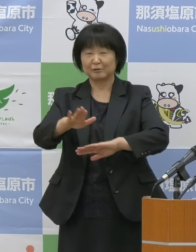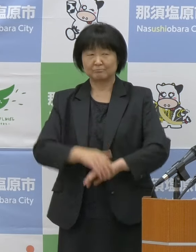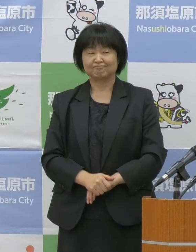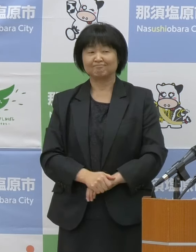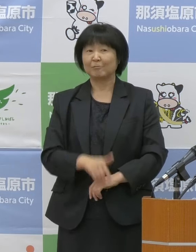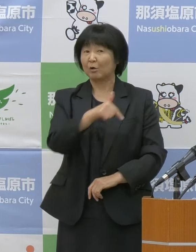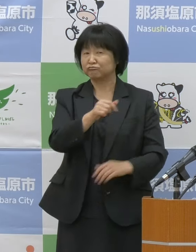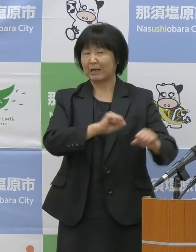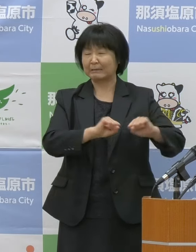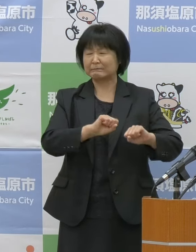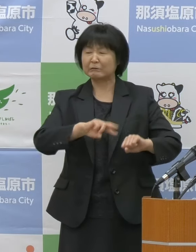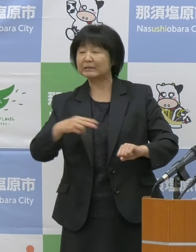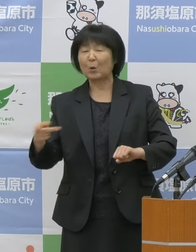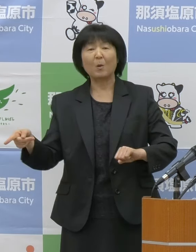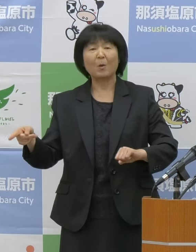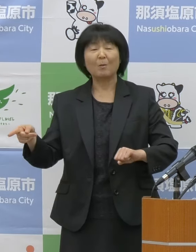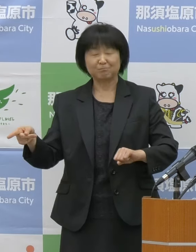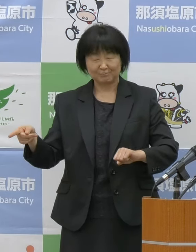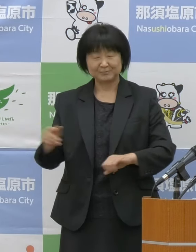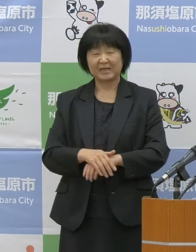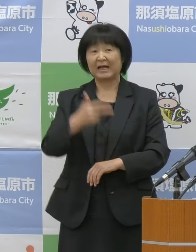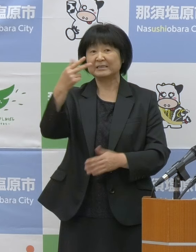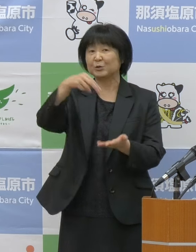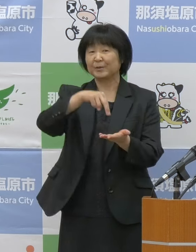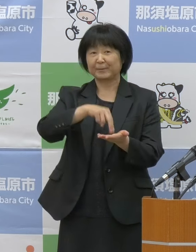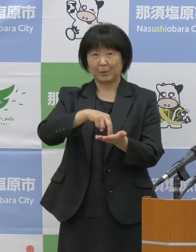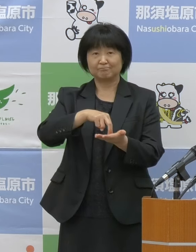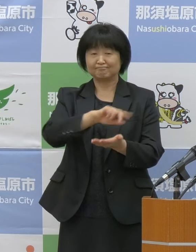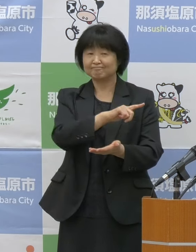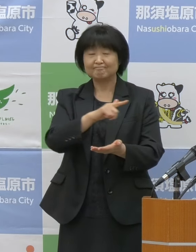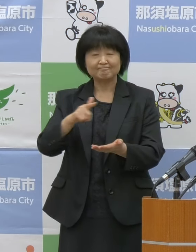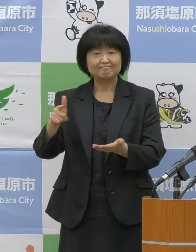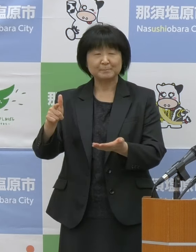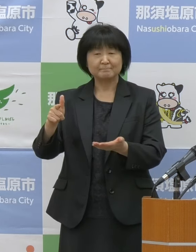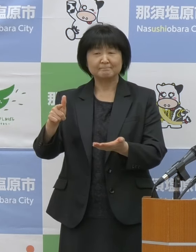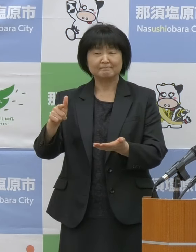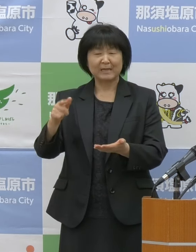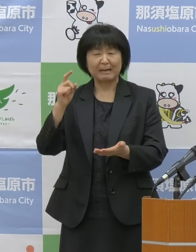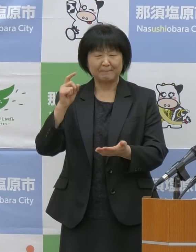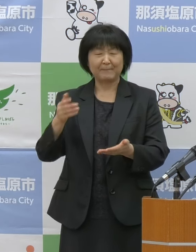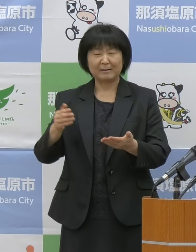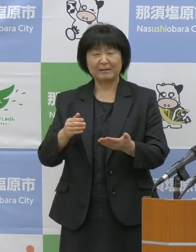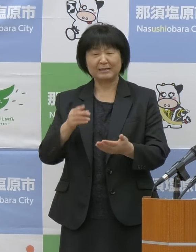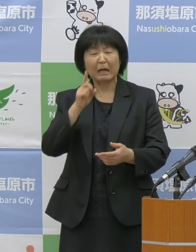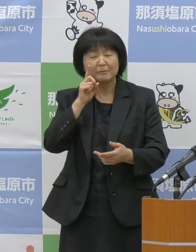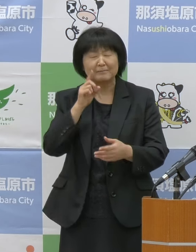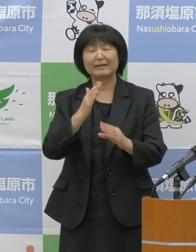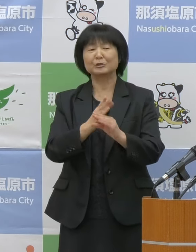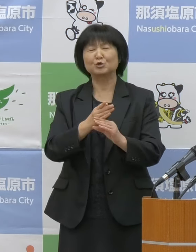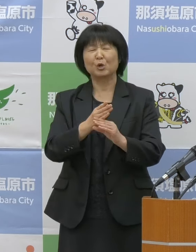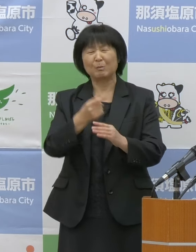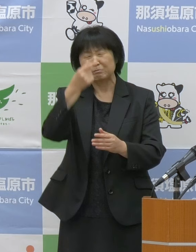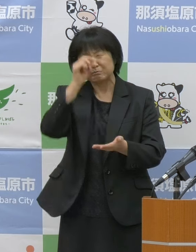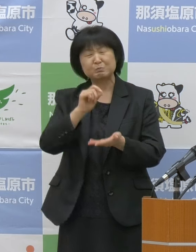活動の地域移行ですね、市としても今さまざま試行錯誤している部分もありますし、ご迷惑をおかけ